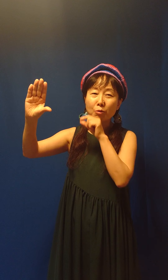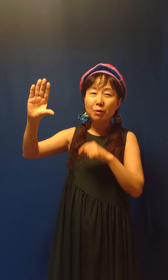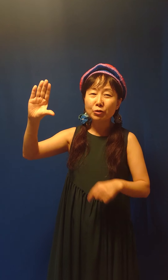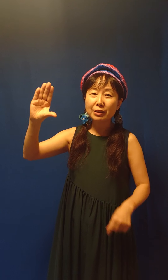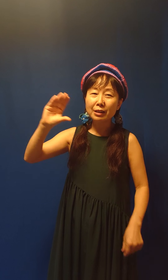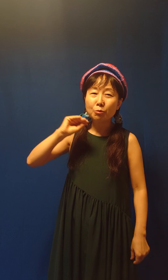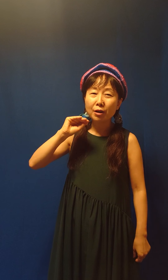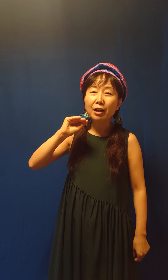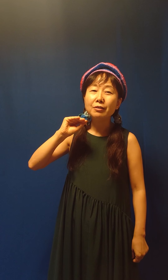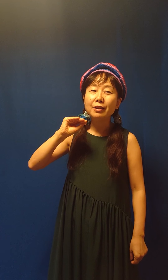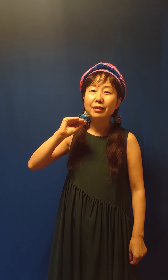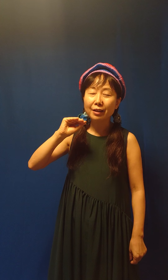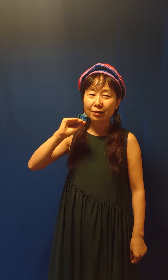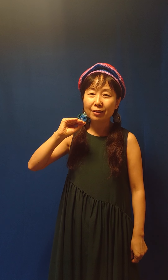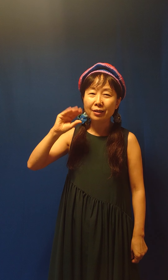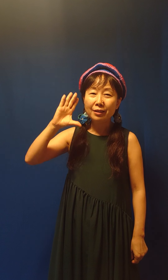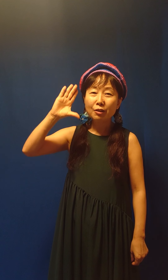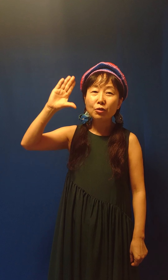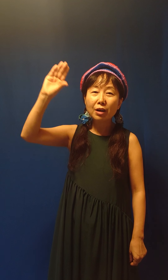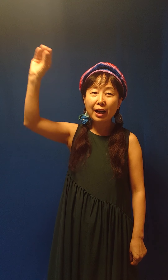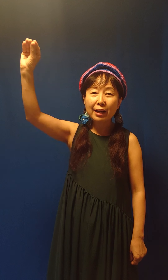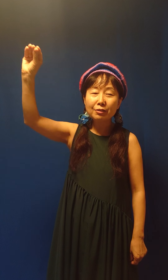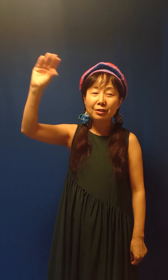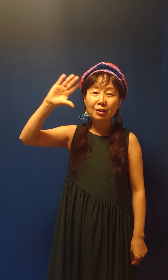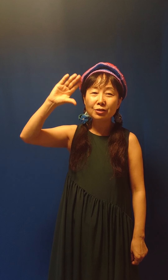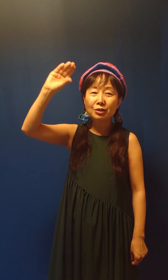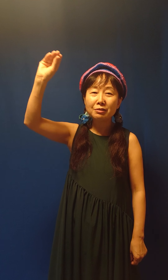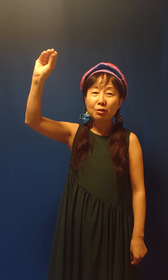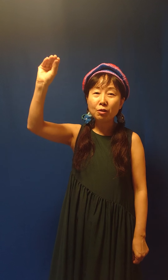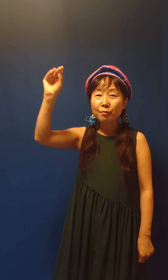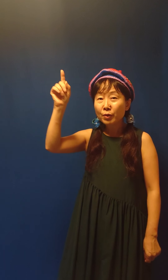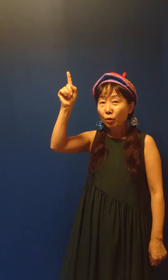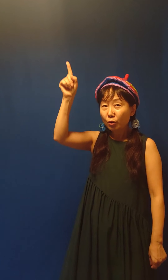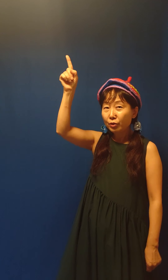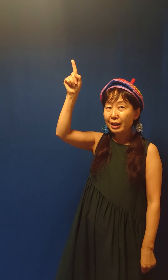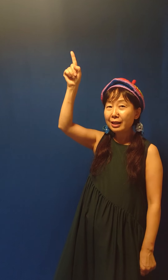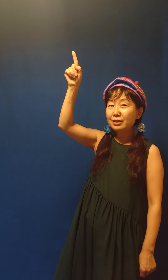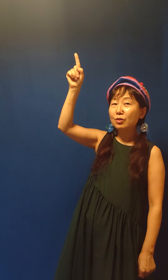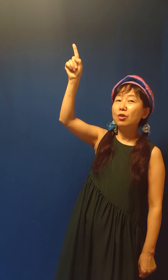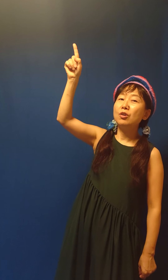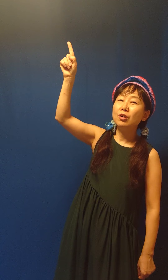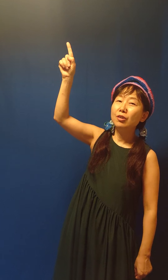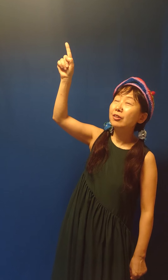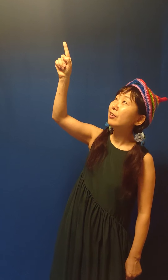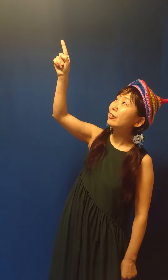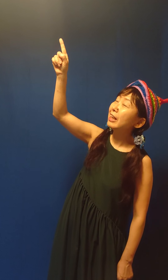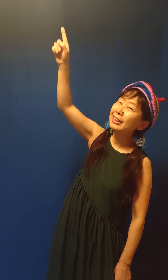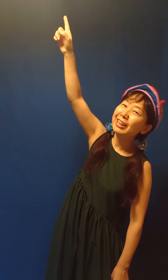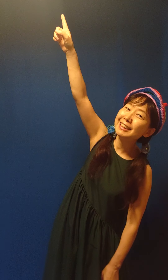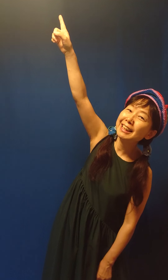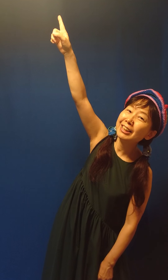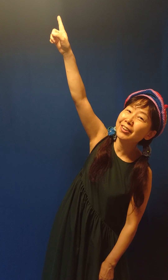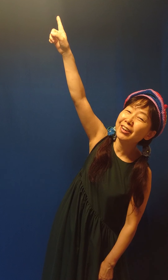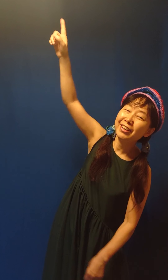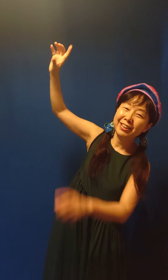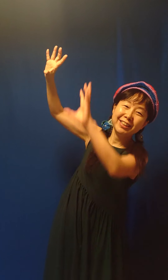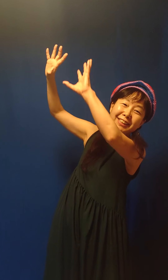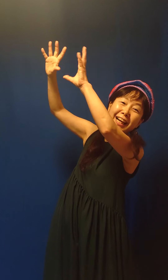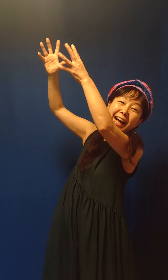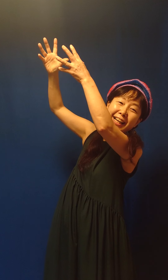まあ、こちらでも帰るなんだけど、でこの帰るっていう手話を、この天の、 あちらの世界